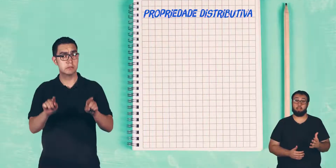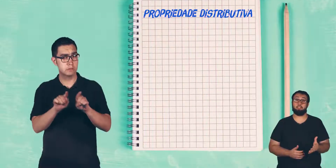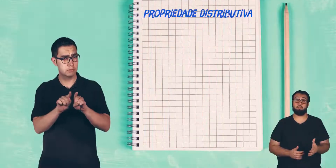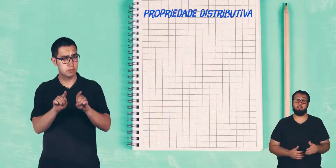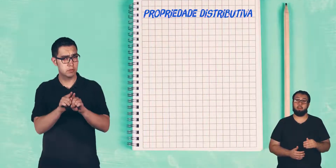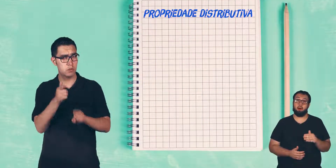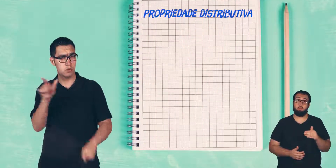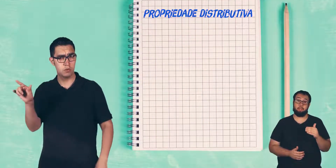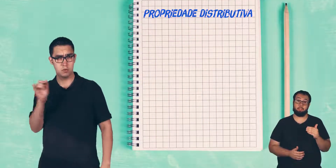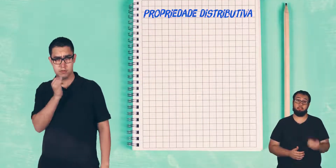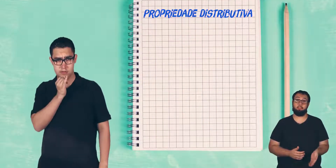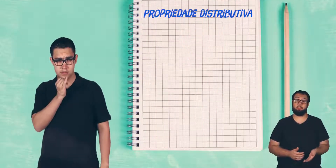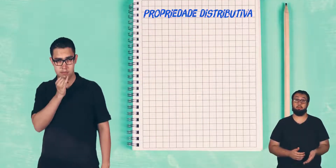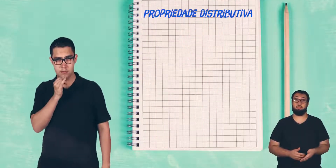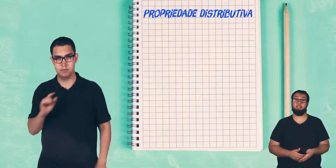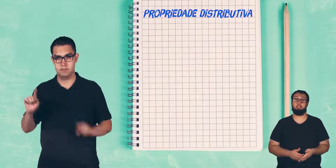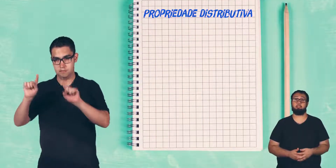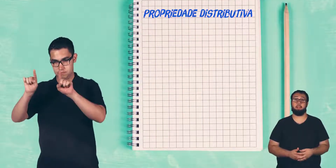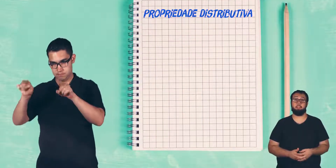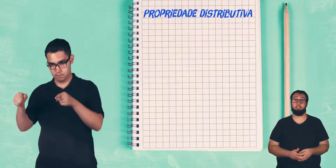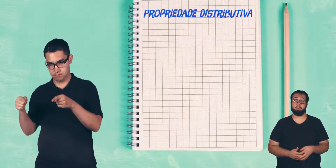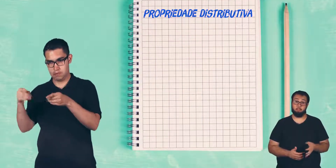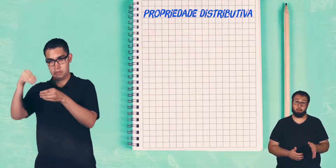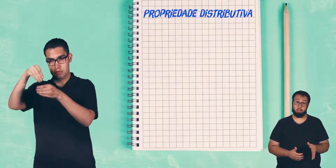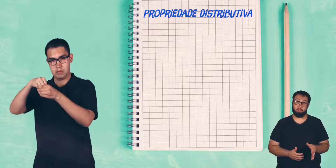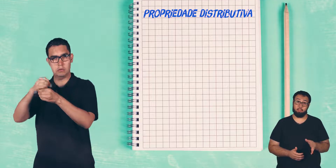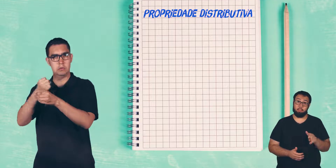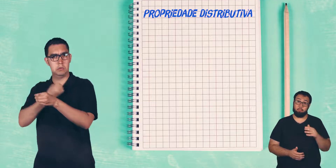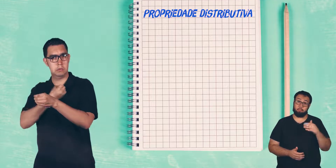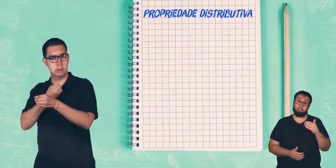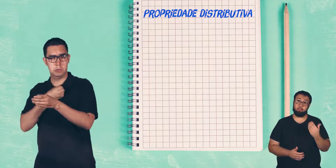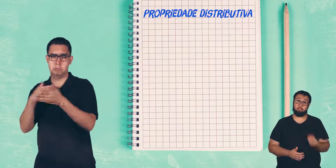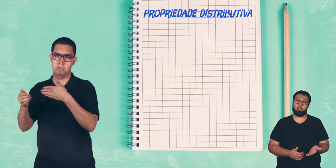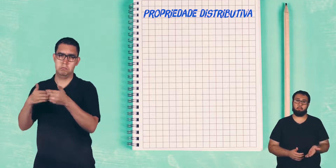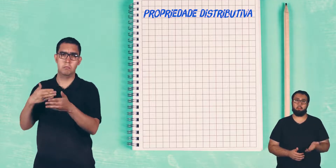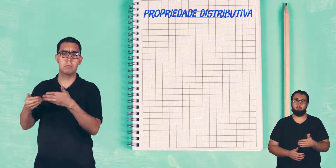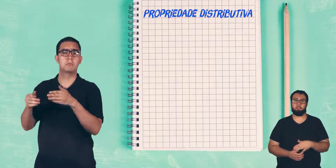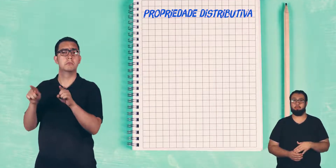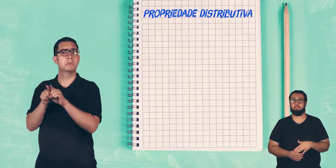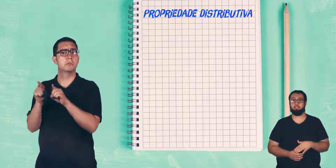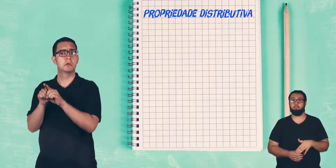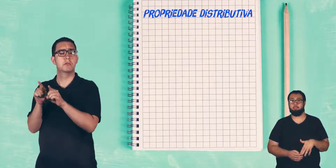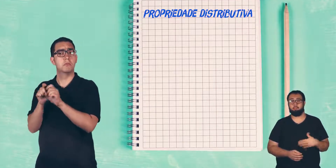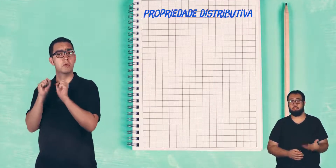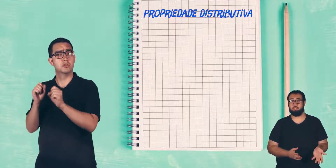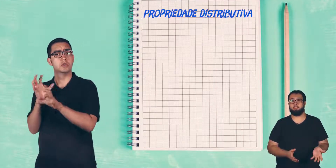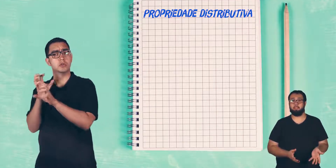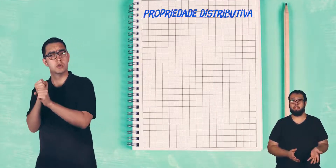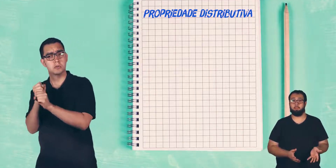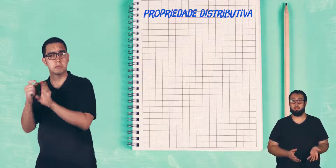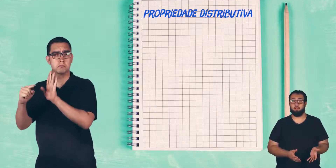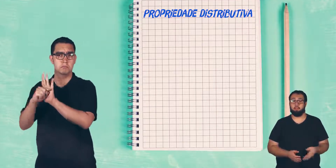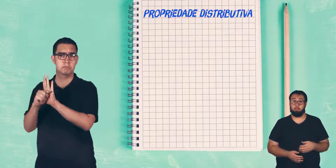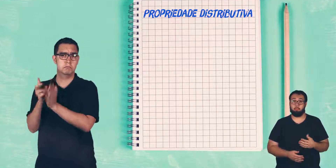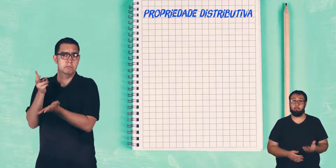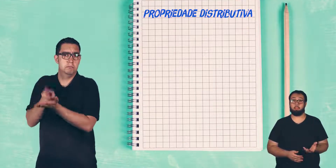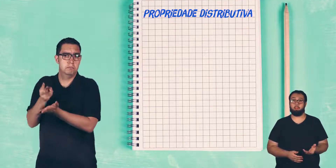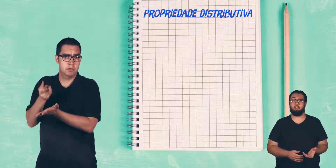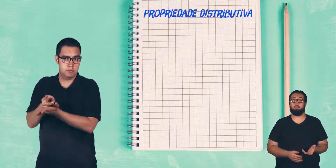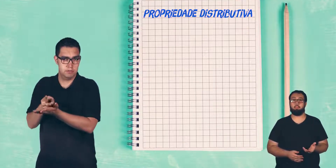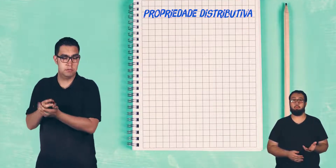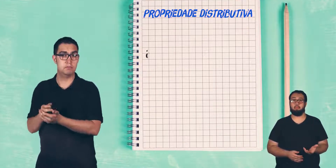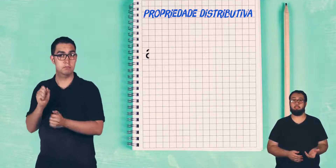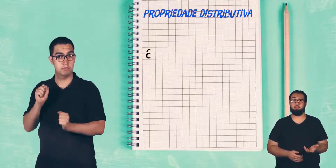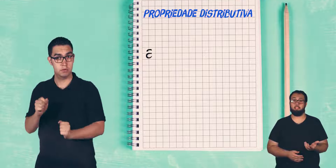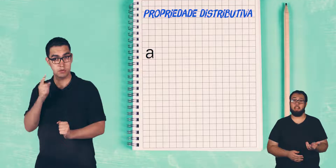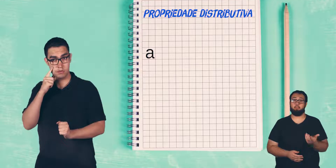Em outro caso, a operação entre os termos dentro dos parênteses não importa. Pode ser uma soma ou uma subtração e o processo se mantém. Podemos